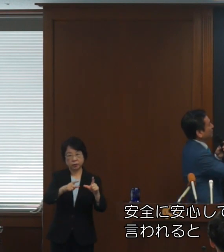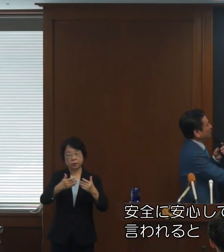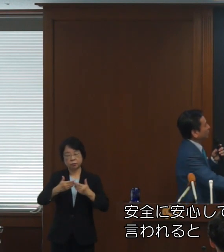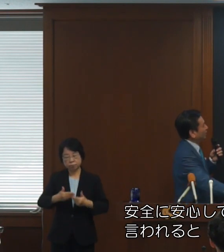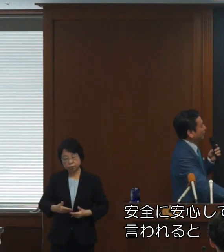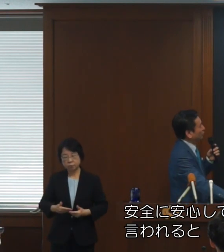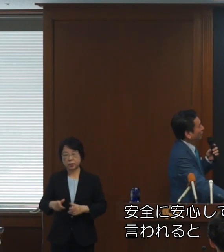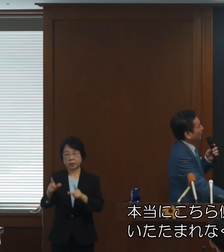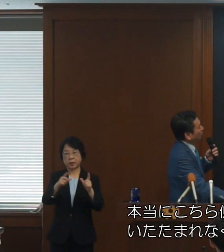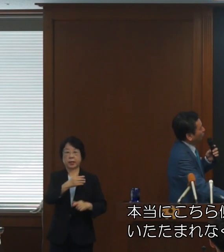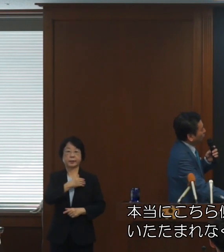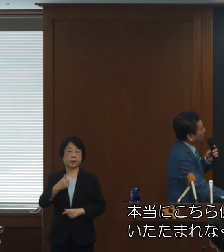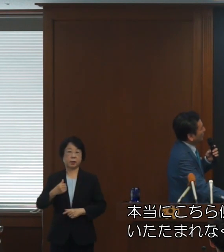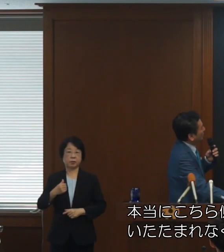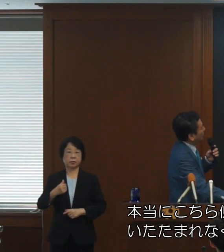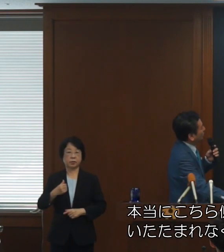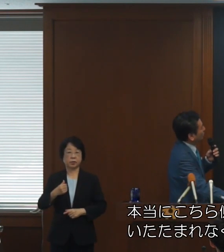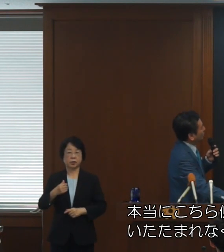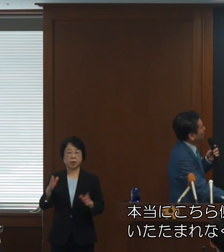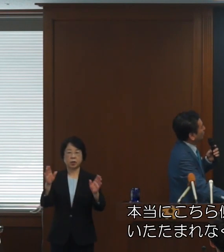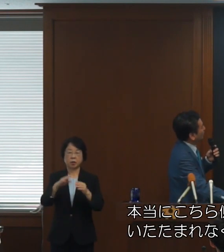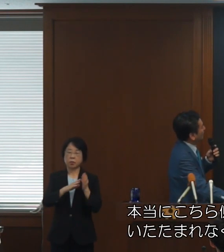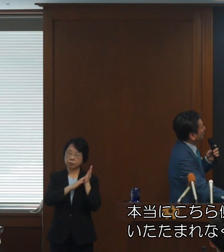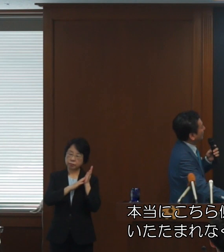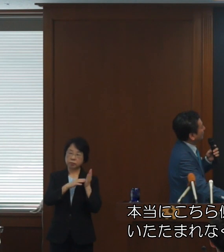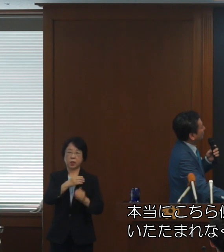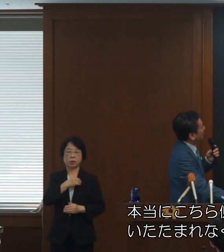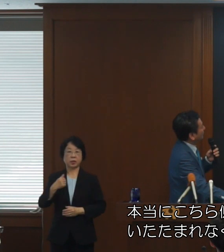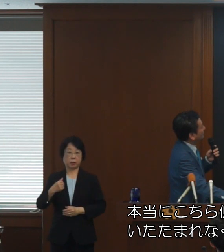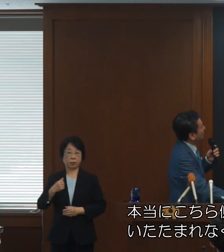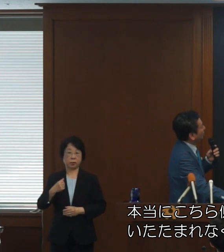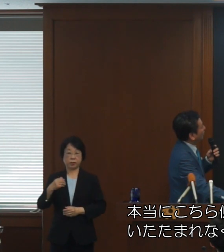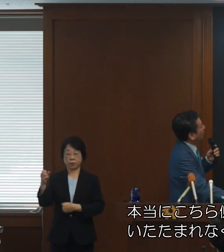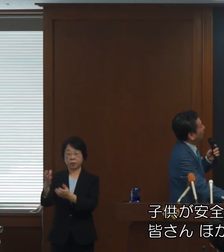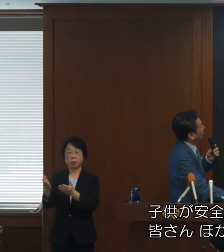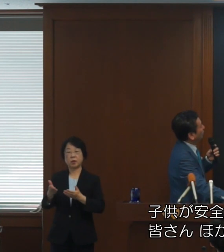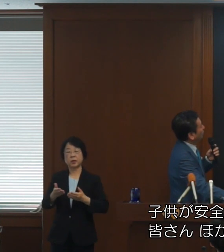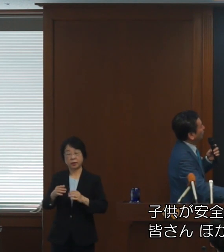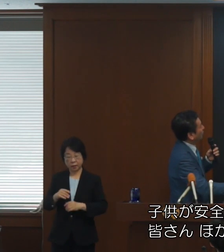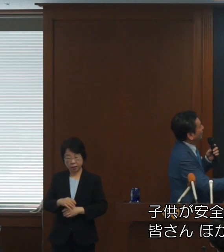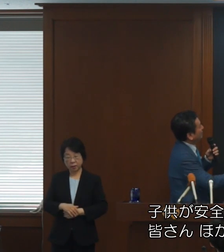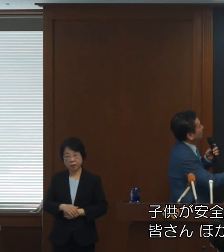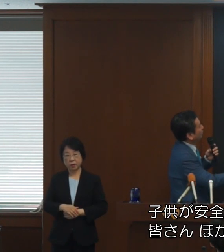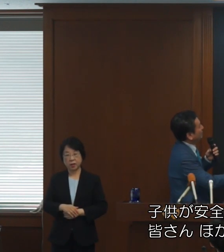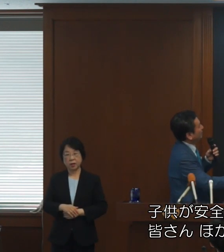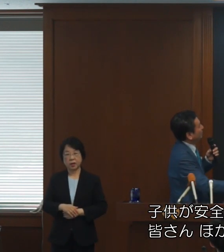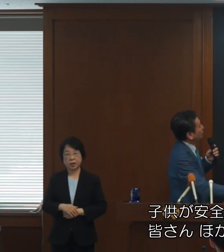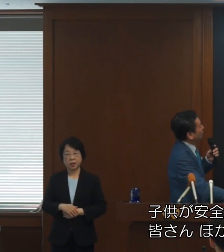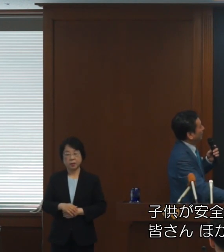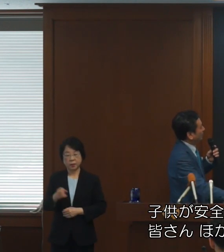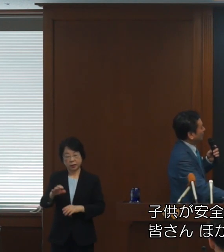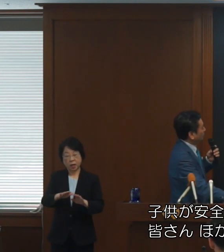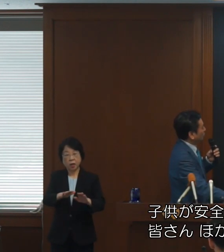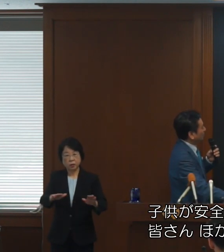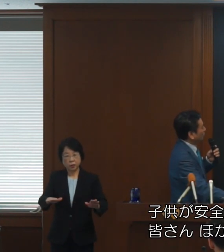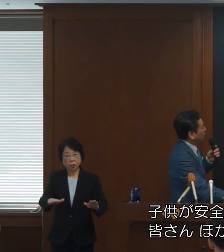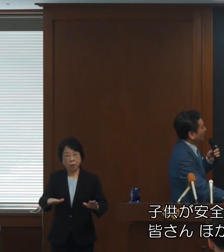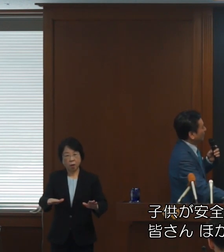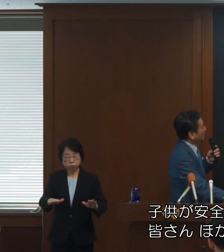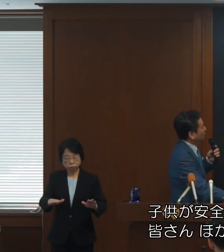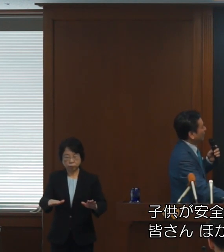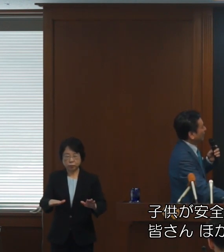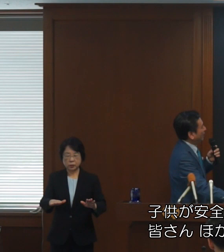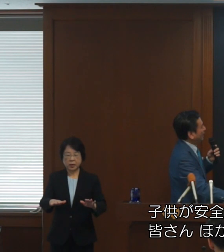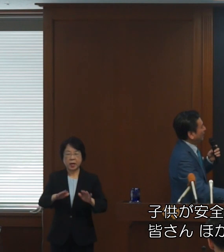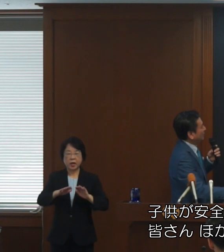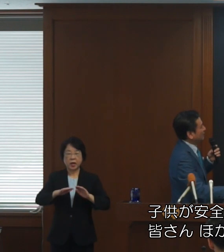ていただけることが幸せとか言われると本当にいたたまれなくなるわけですけれども子供が安全に暮らせているとかそういった